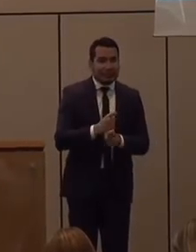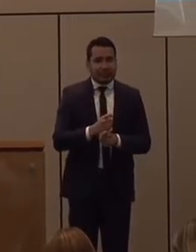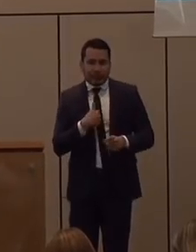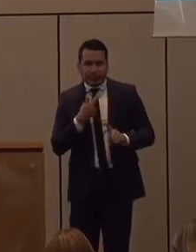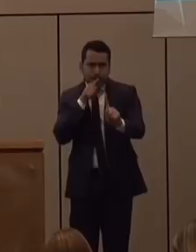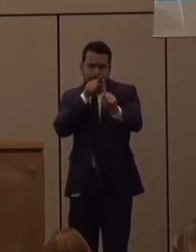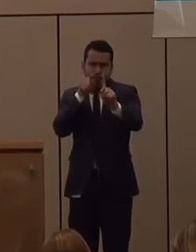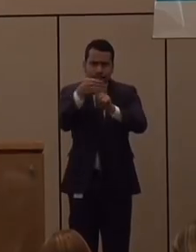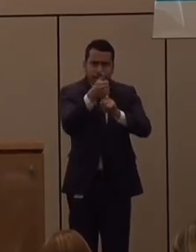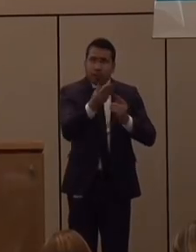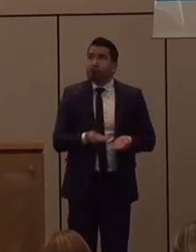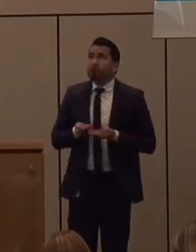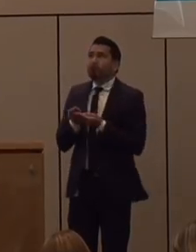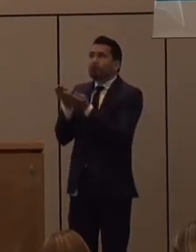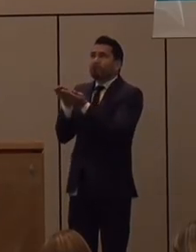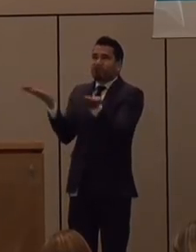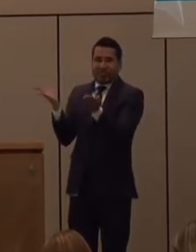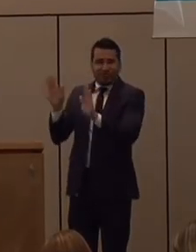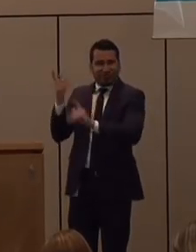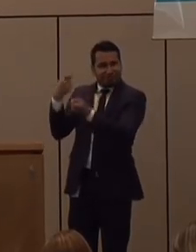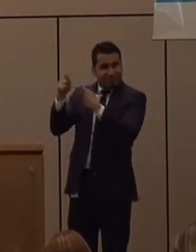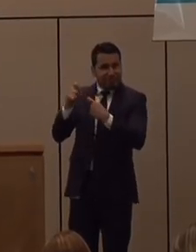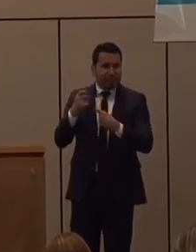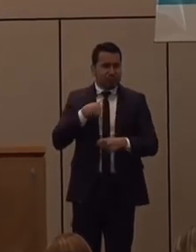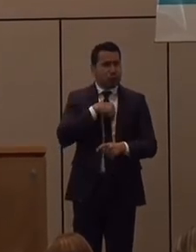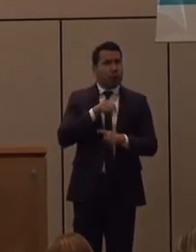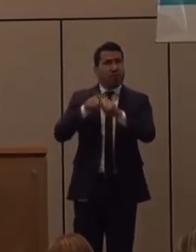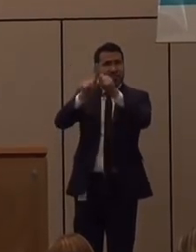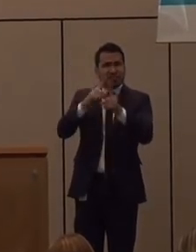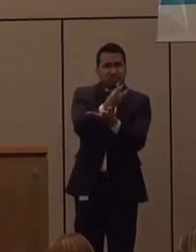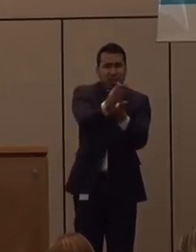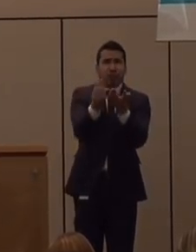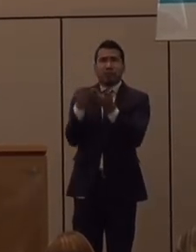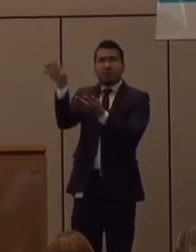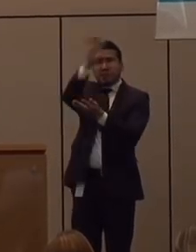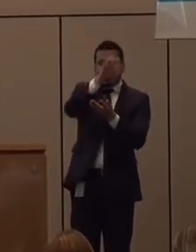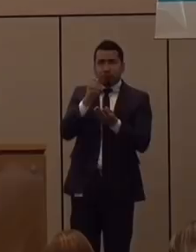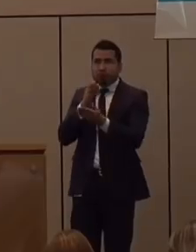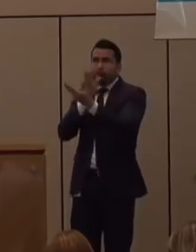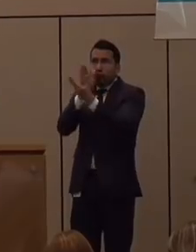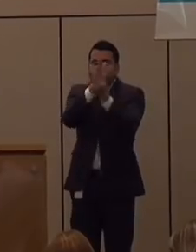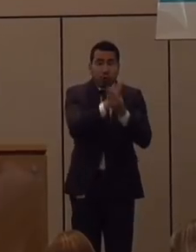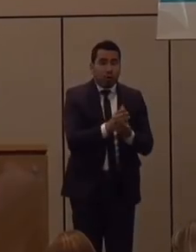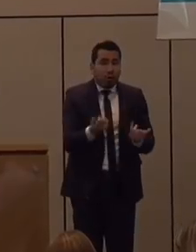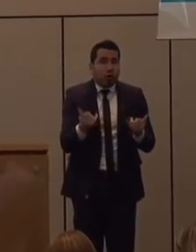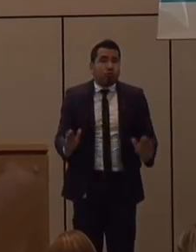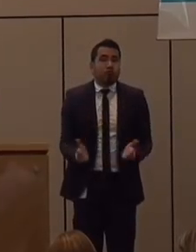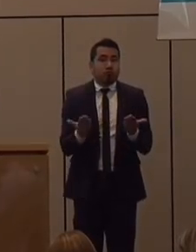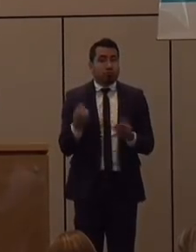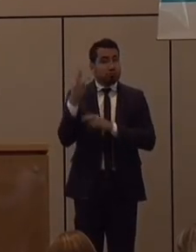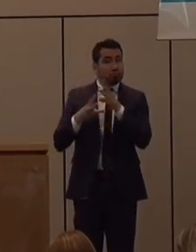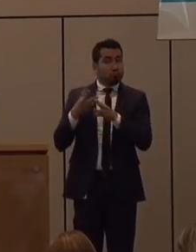estamos exportando en muchos mercados tenemos un crecimiento superior al comercio mundial y seguimos apoyando